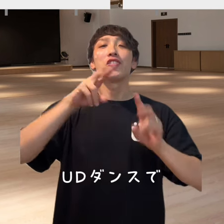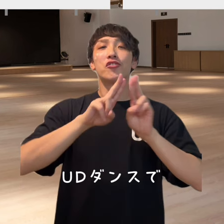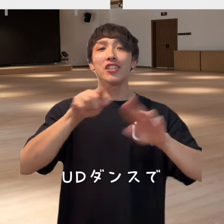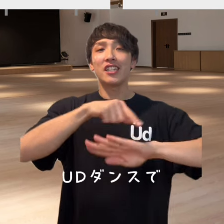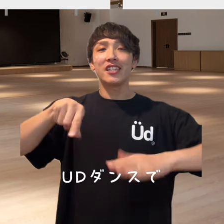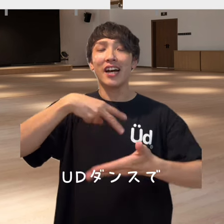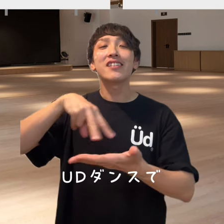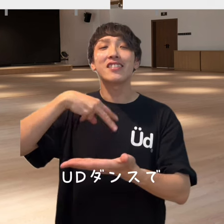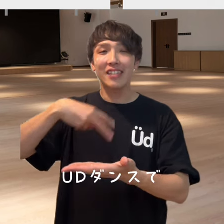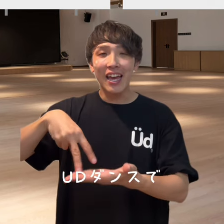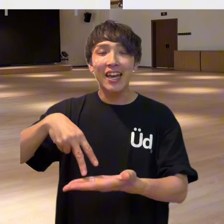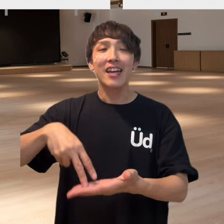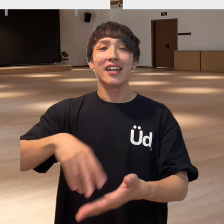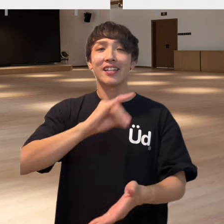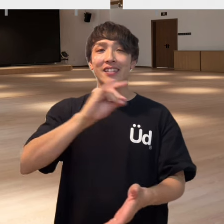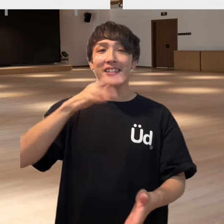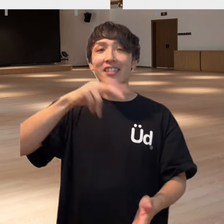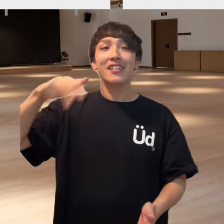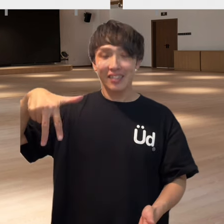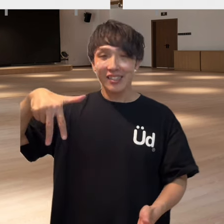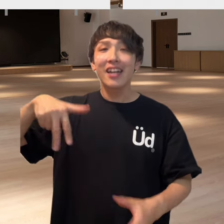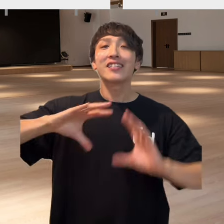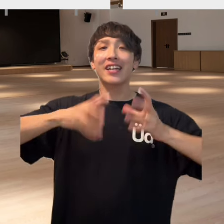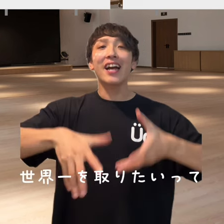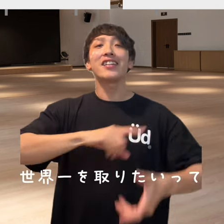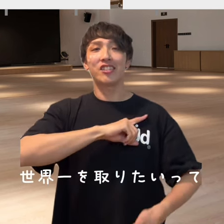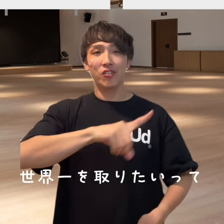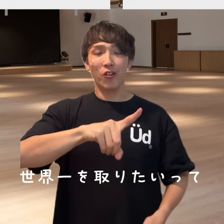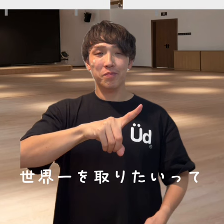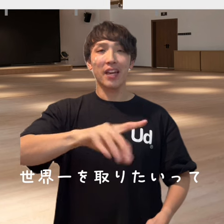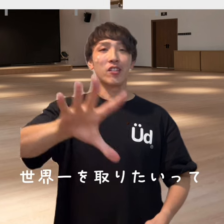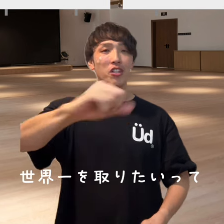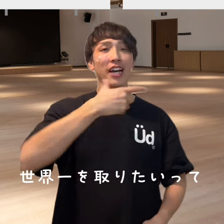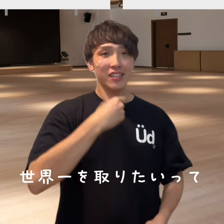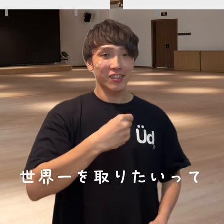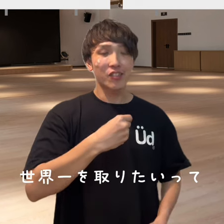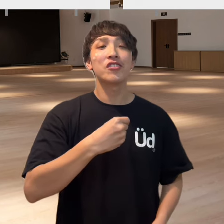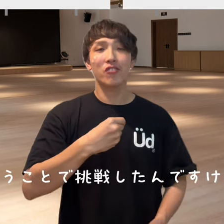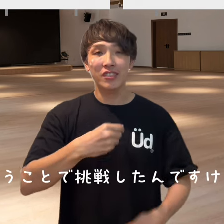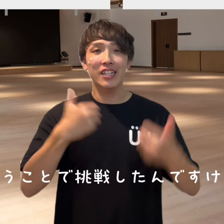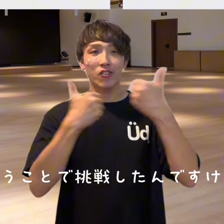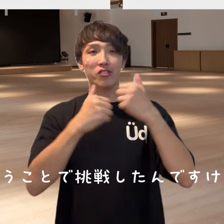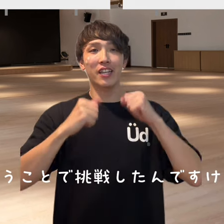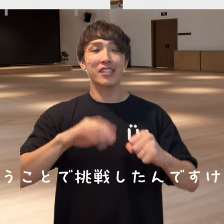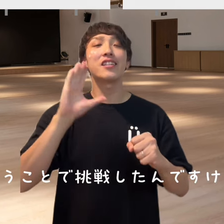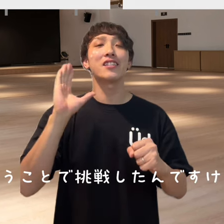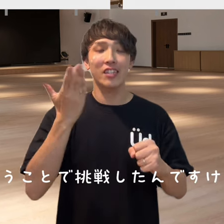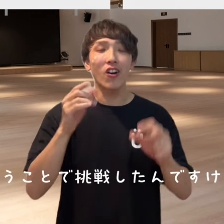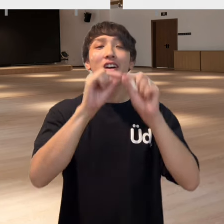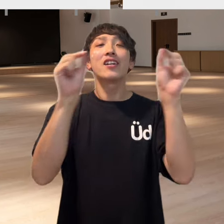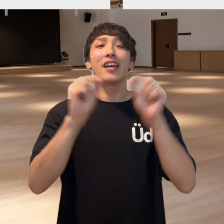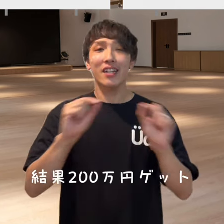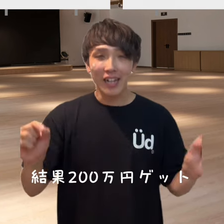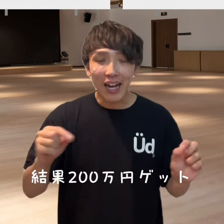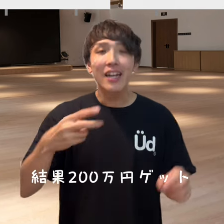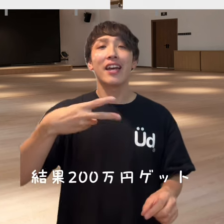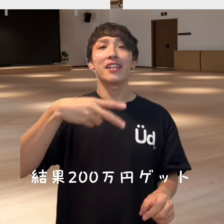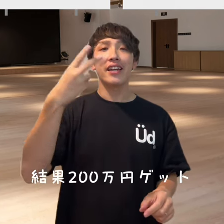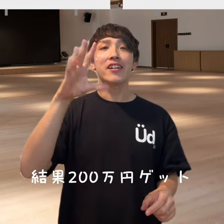UD ダンスで世界一を、取りたいっていうことで挑戦したんですけど、結果、200